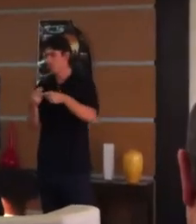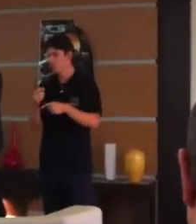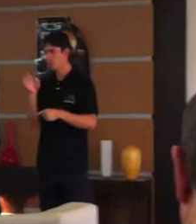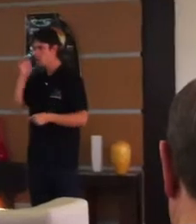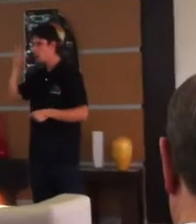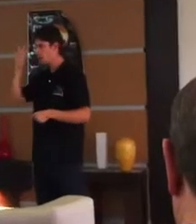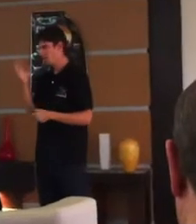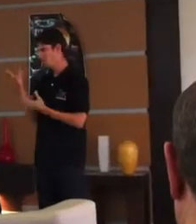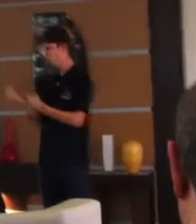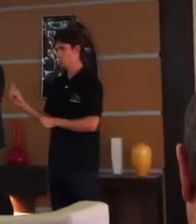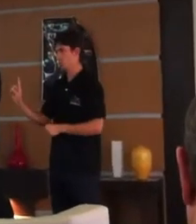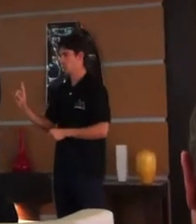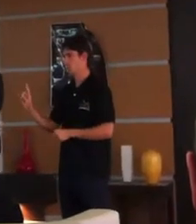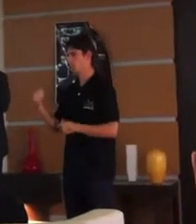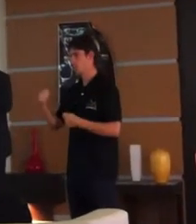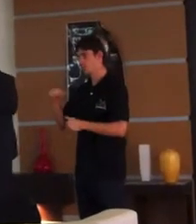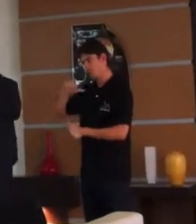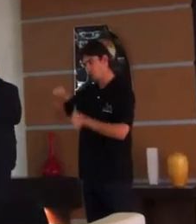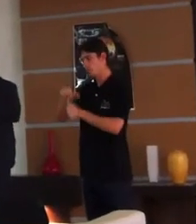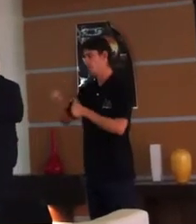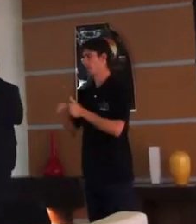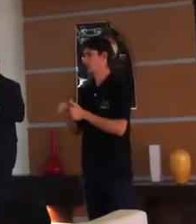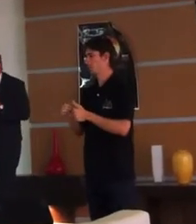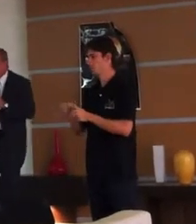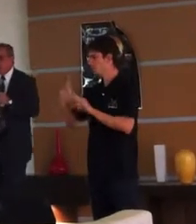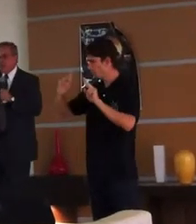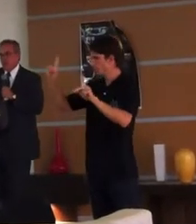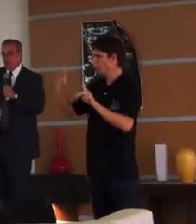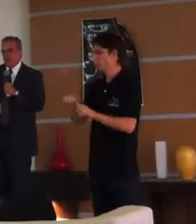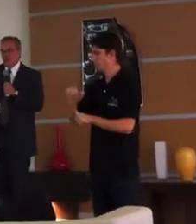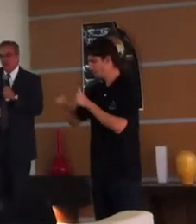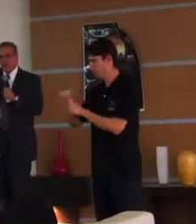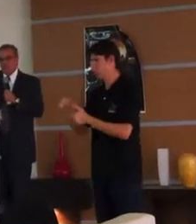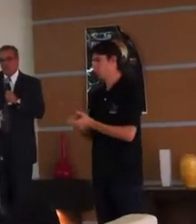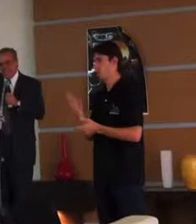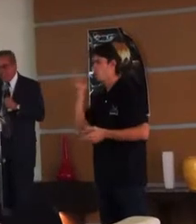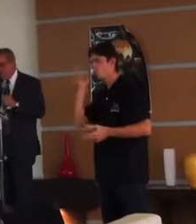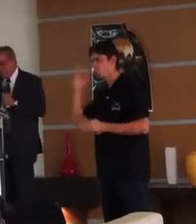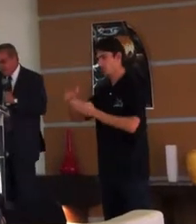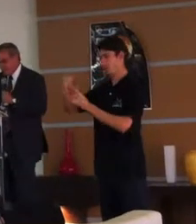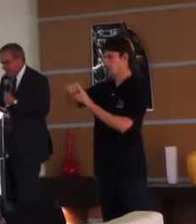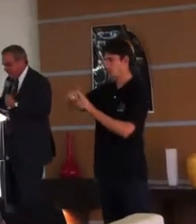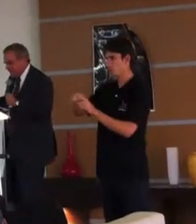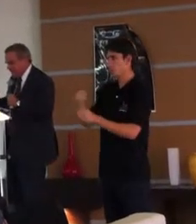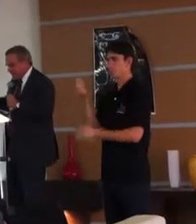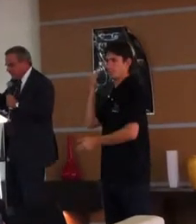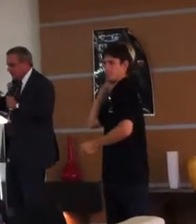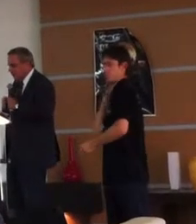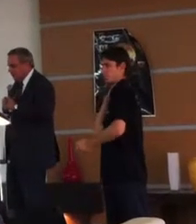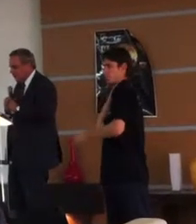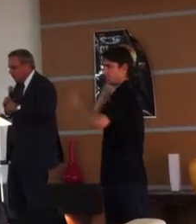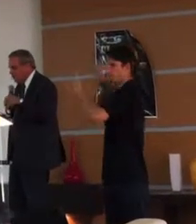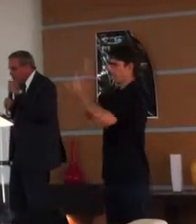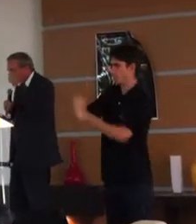movimentos religiosos, ou seja, os grandes momentos da história religiosa da igreja